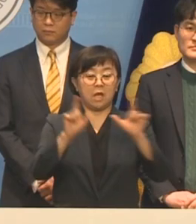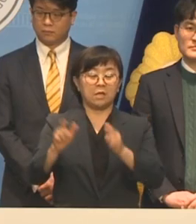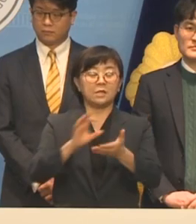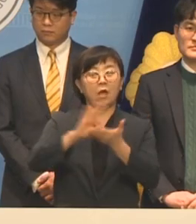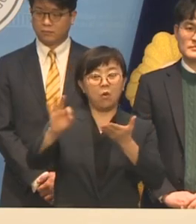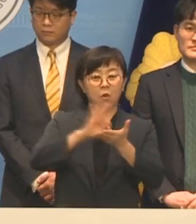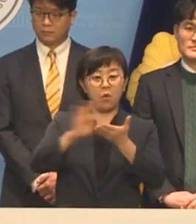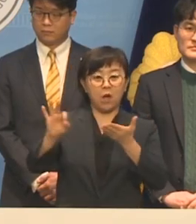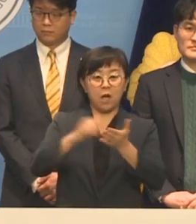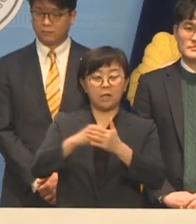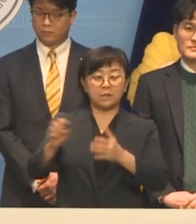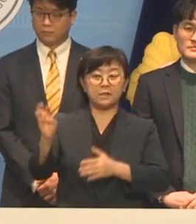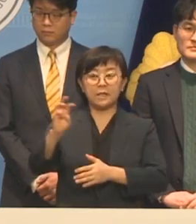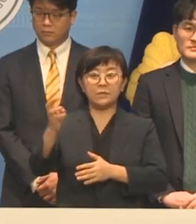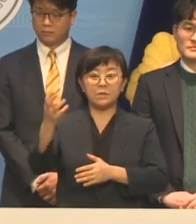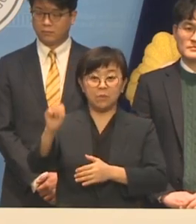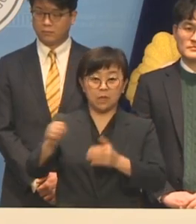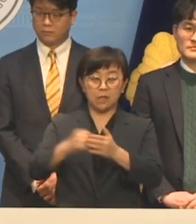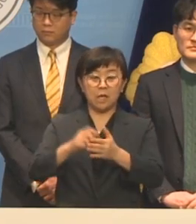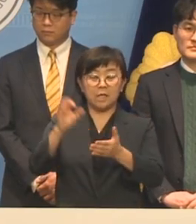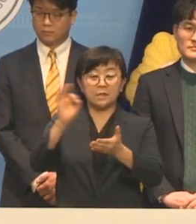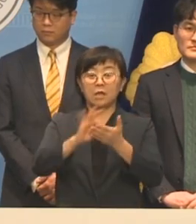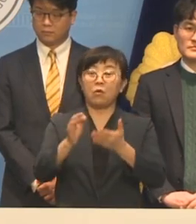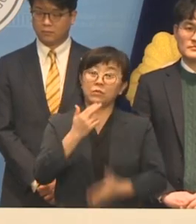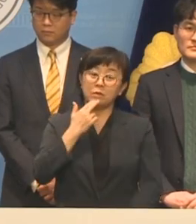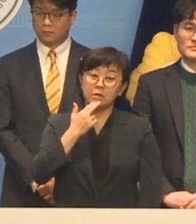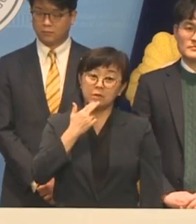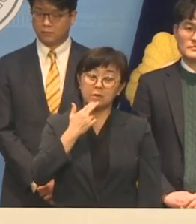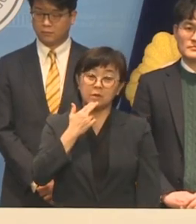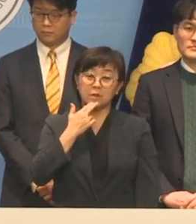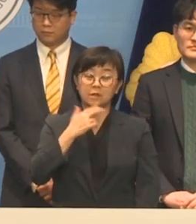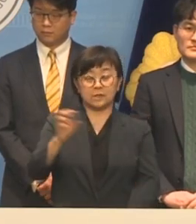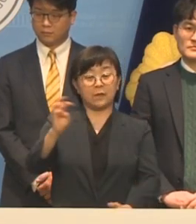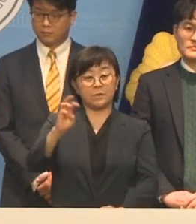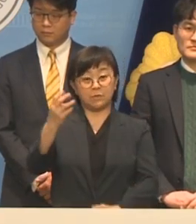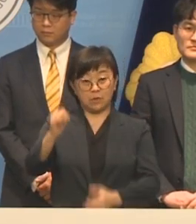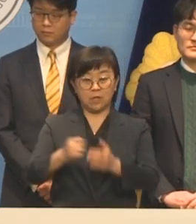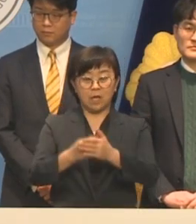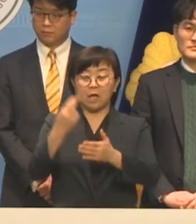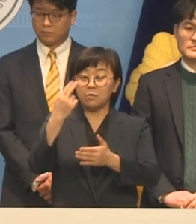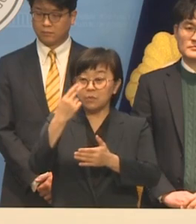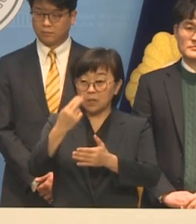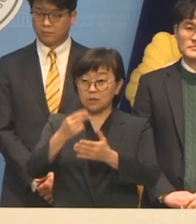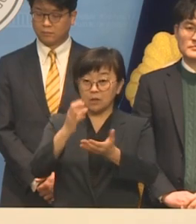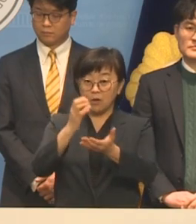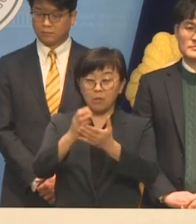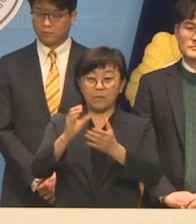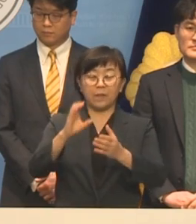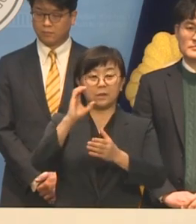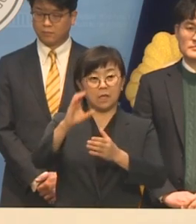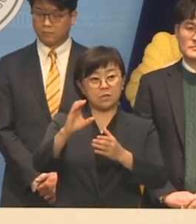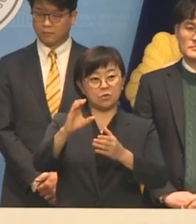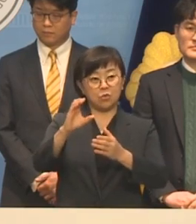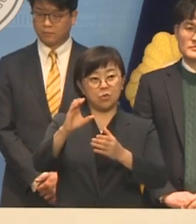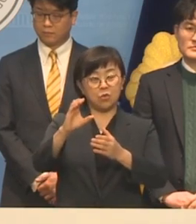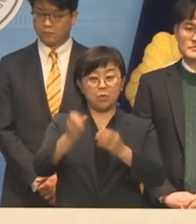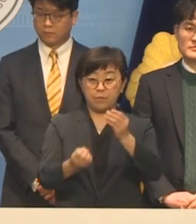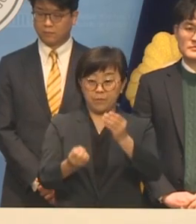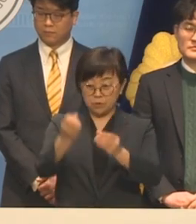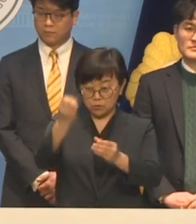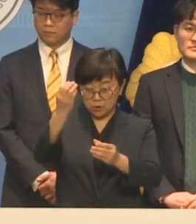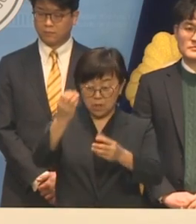컵 30억 개를 하나도 쓰지 않더라도 그 30억 개의 플라스틱 컵이 배출하는 탄소의 80배를